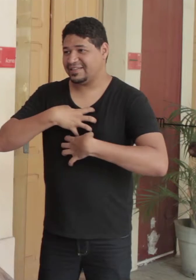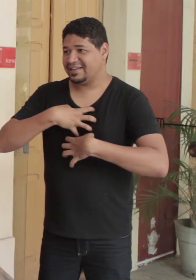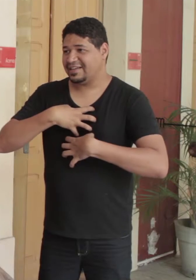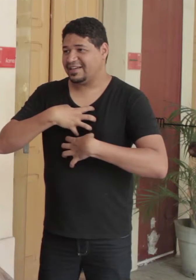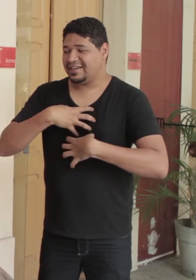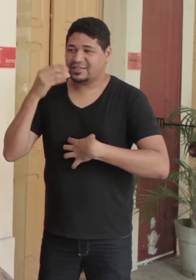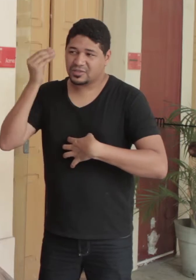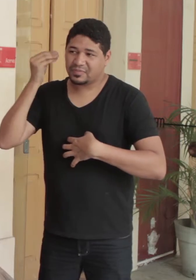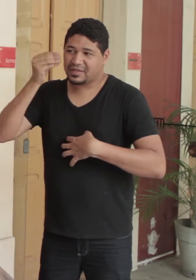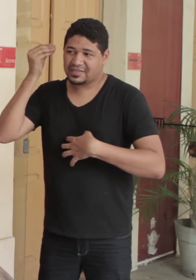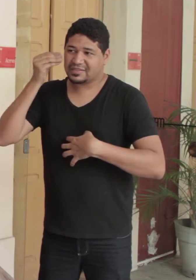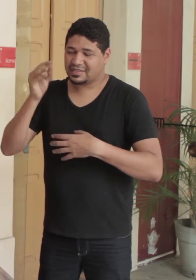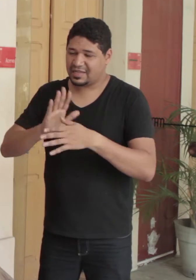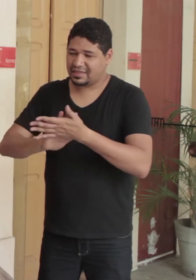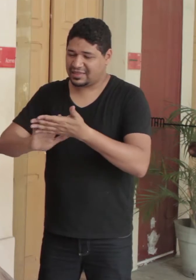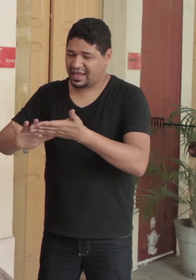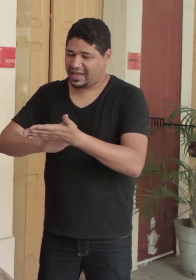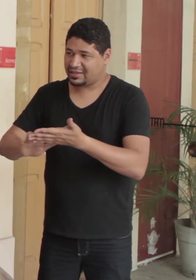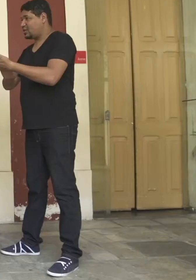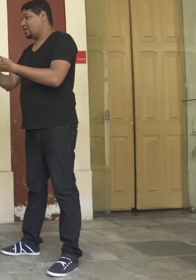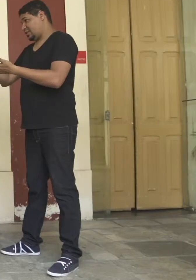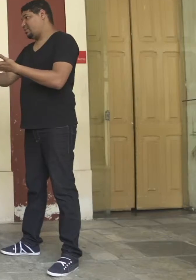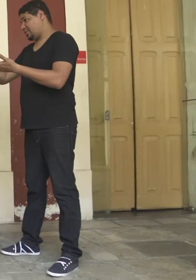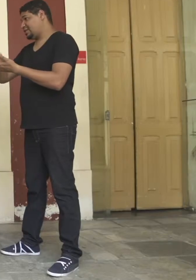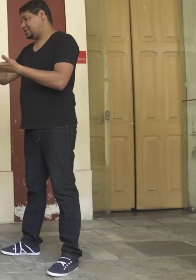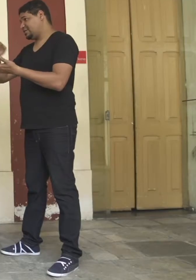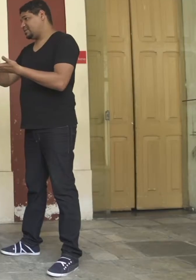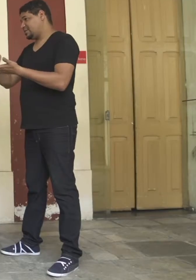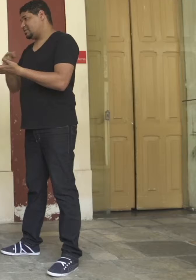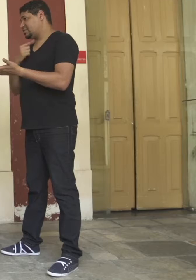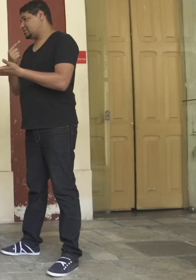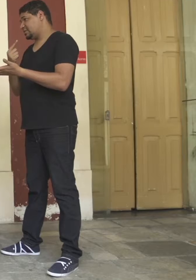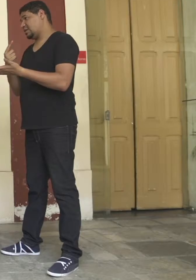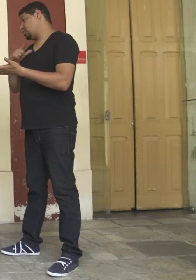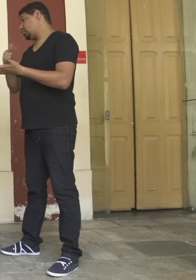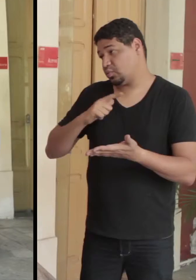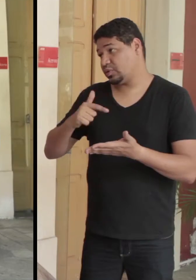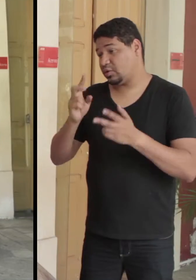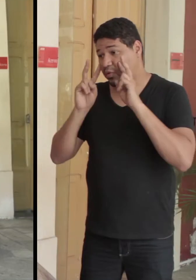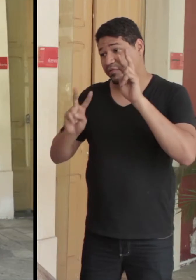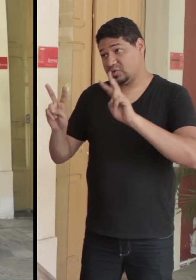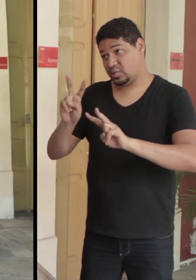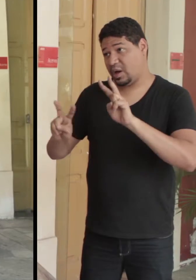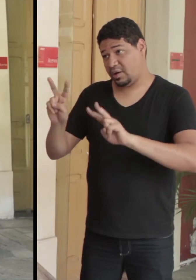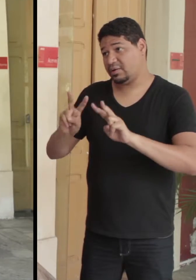experiência tátil Ela é extremamente relevante Já que eu não tenho O recurso visual Tive nesta obra